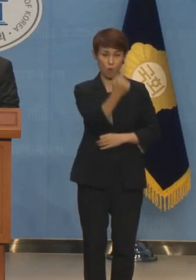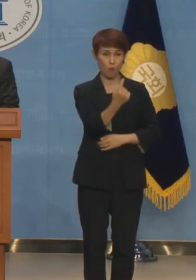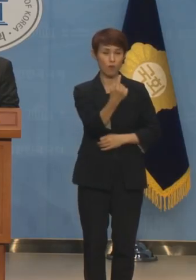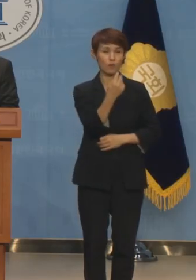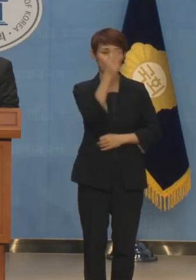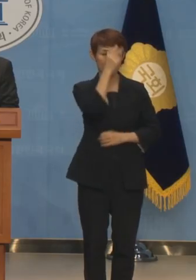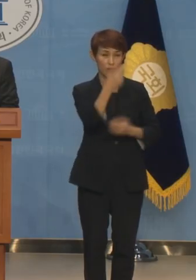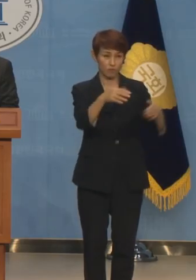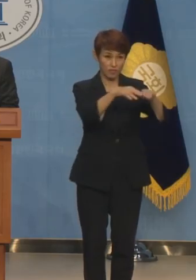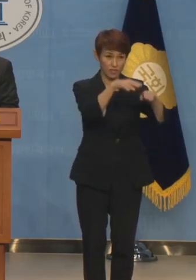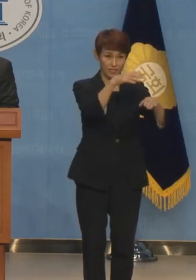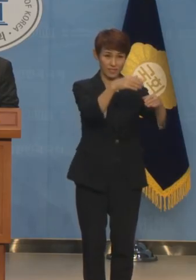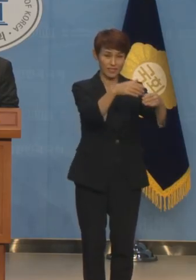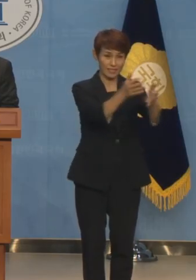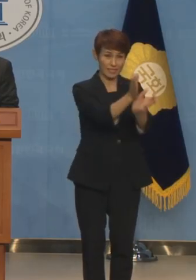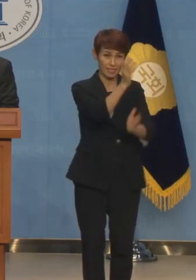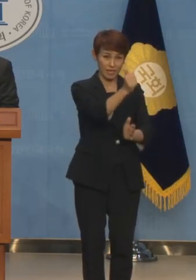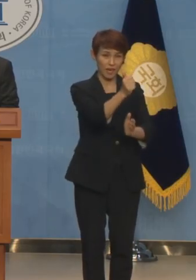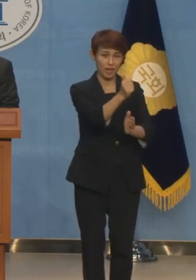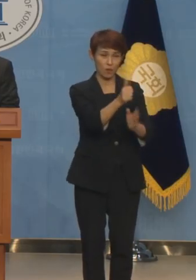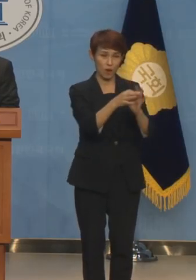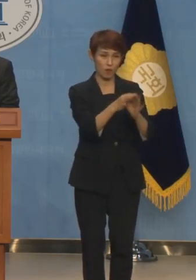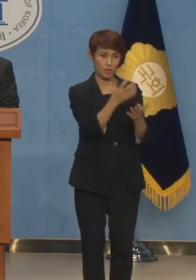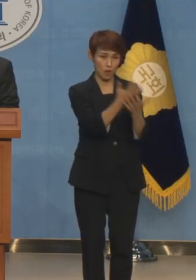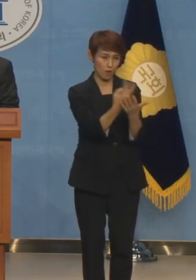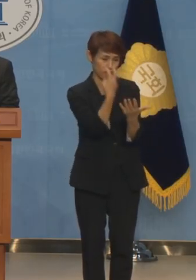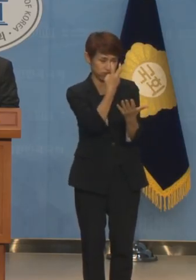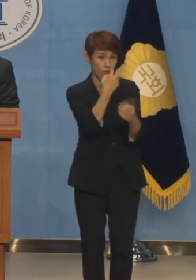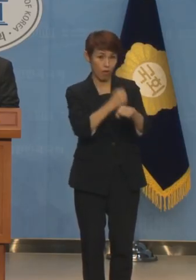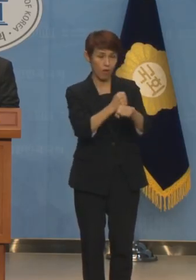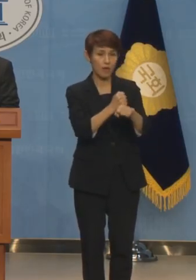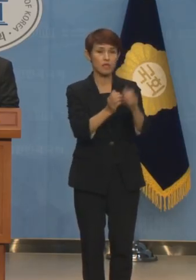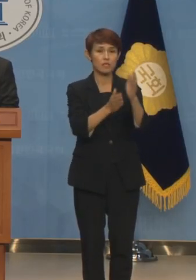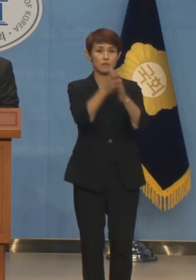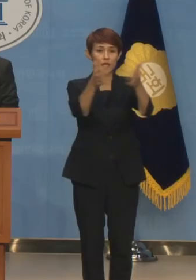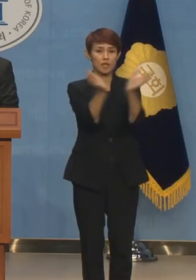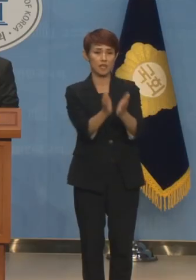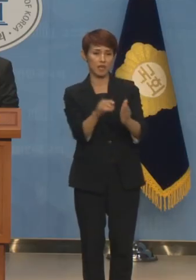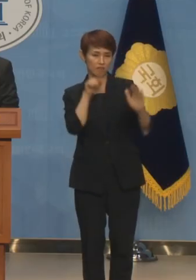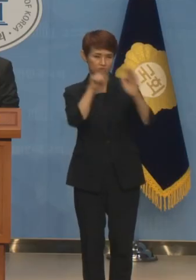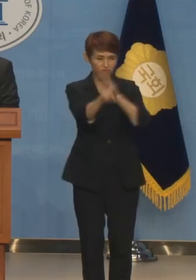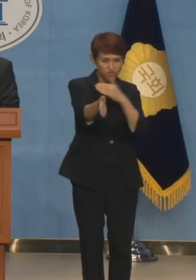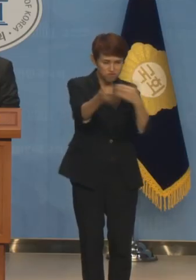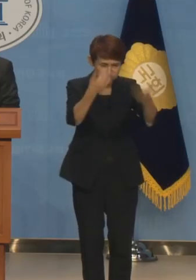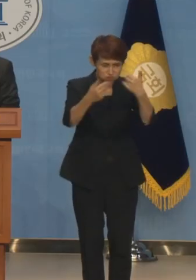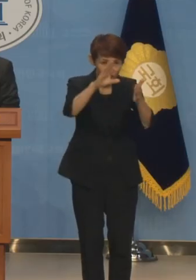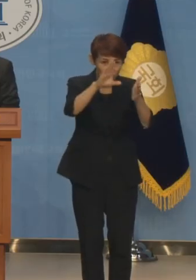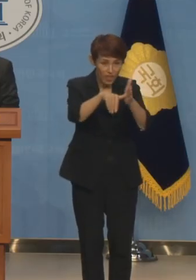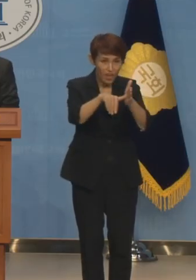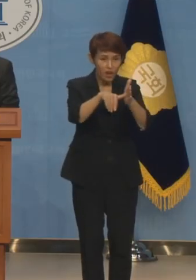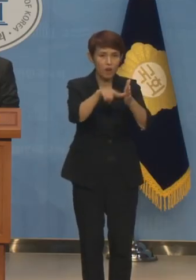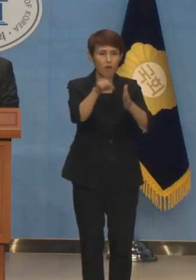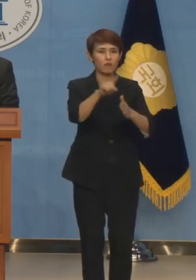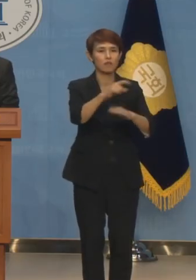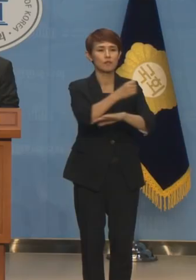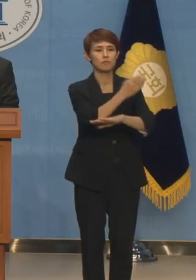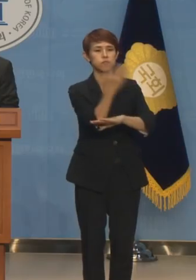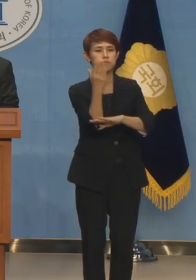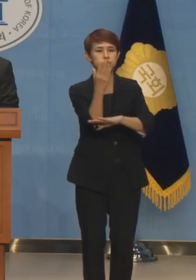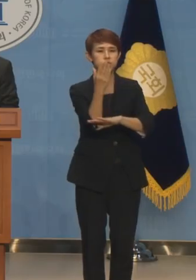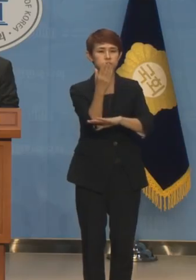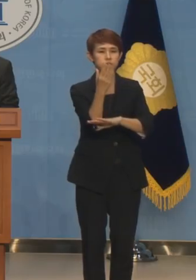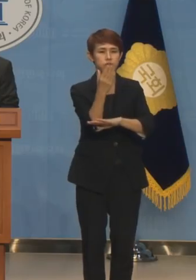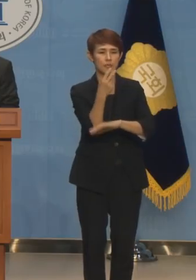경찰국장의 조난 자료 유출을 수사한다며 시민단체를 압수수색하는 과정에서 특정 언론사를 겨냥한